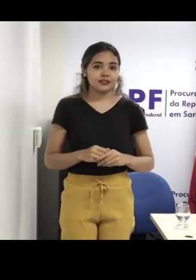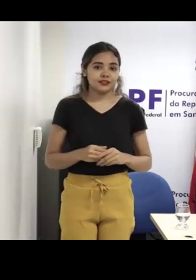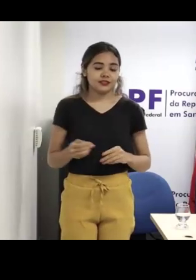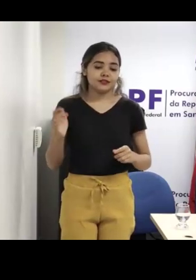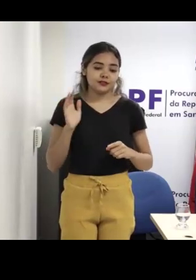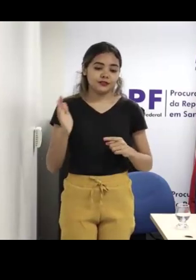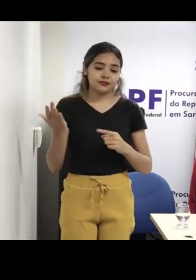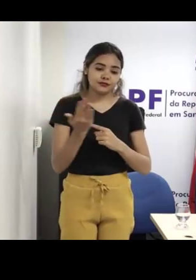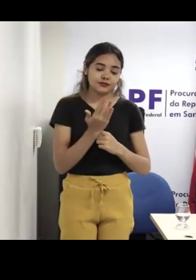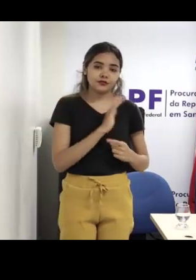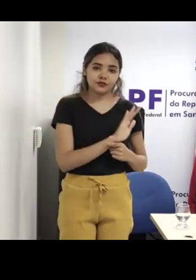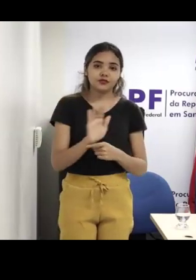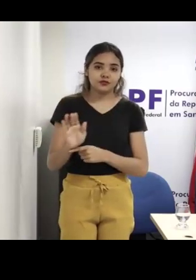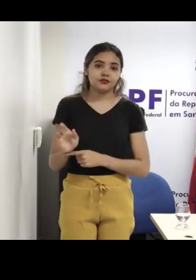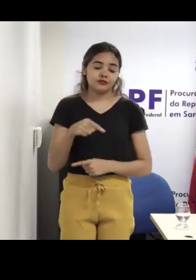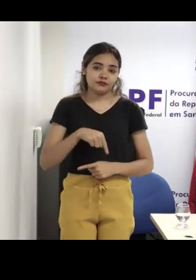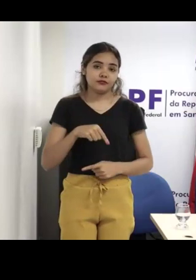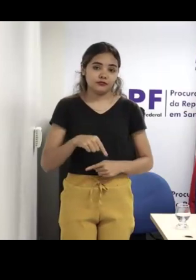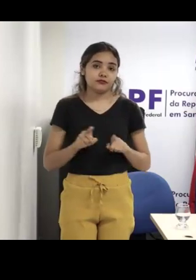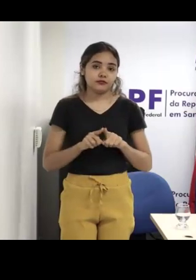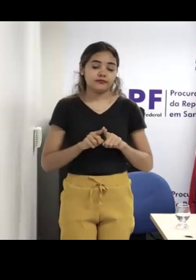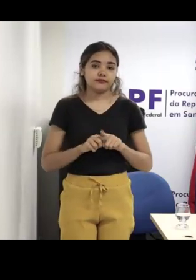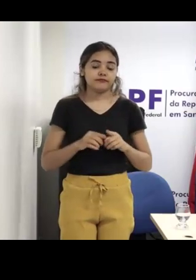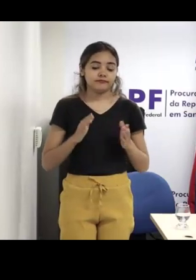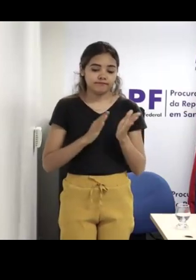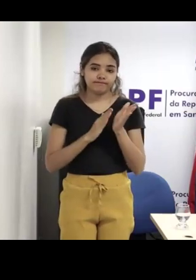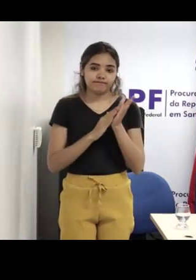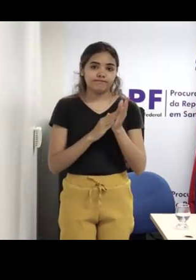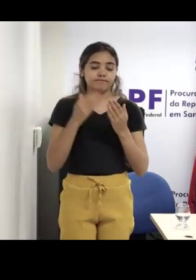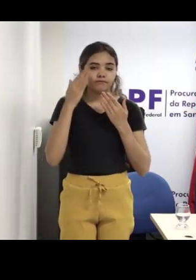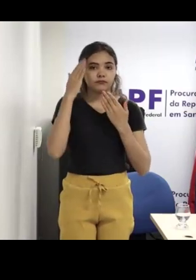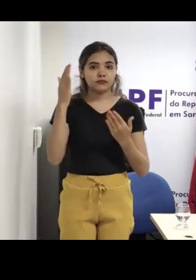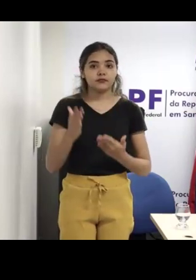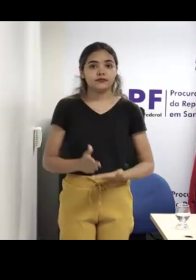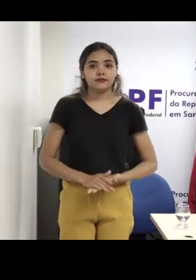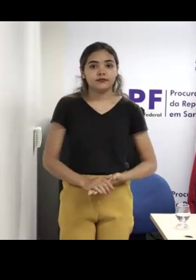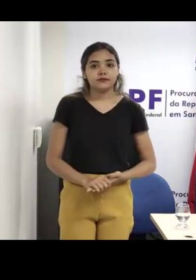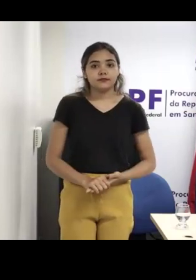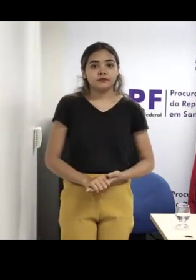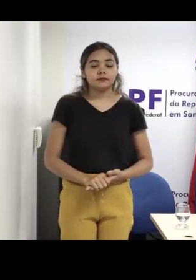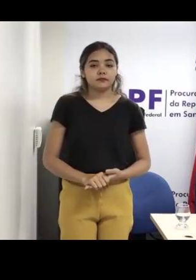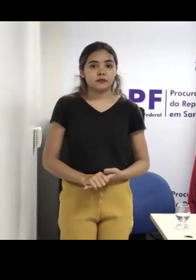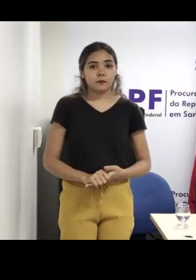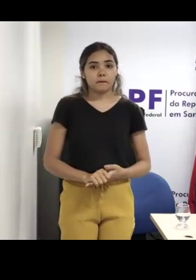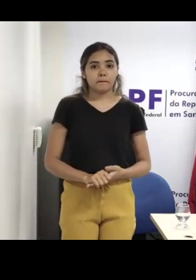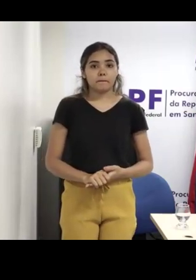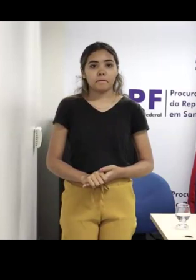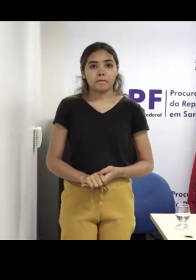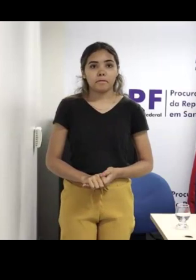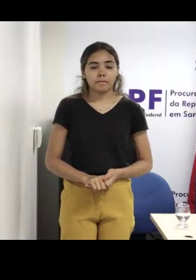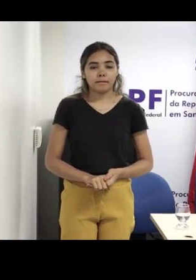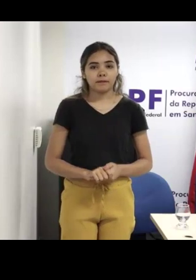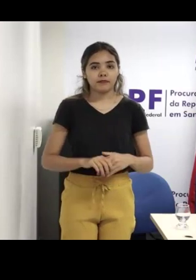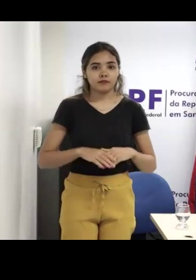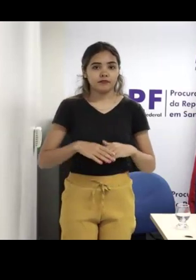a cadeia de Custódia tem esse nome mas ela funciona para garantir a integridade da prova integridade daqueles elementos então o